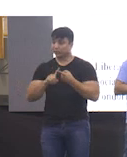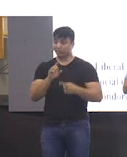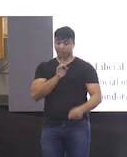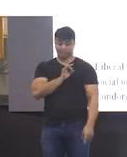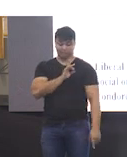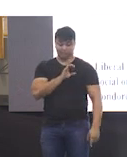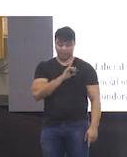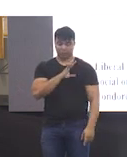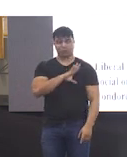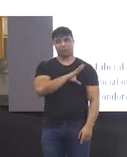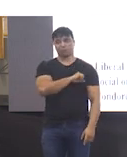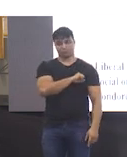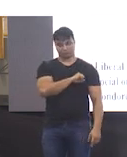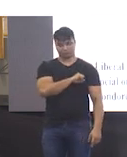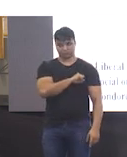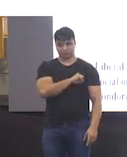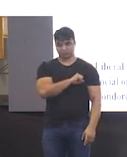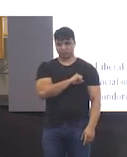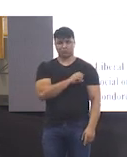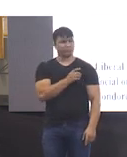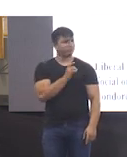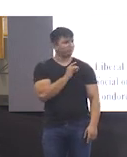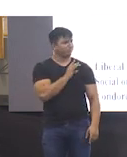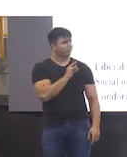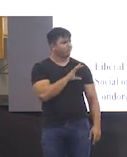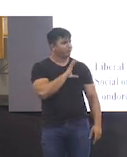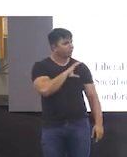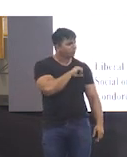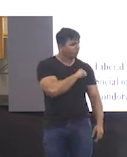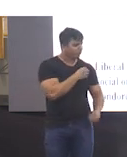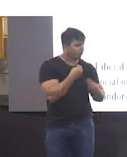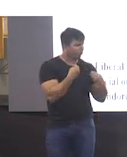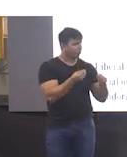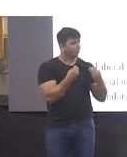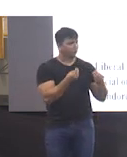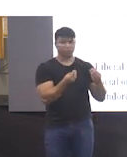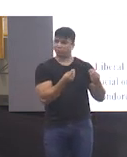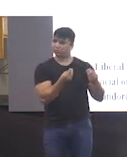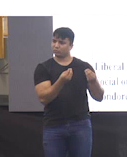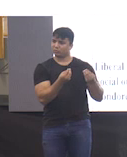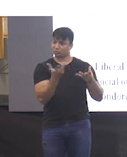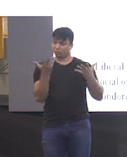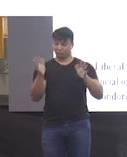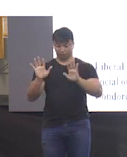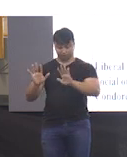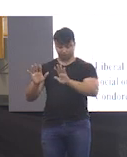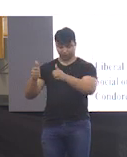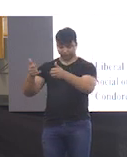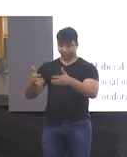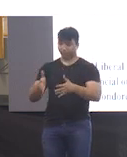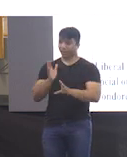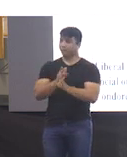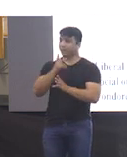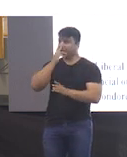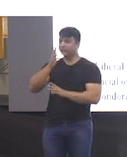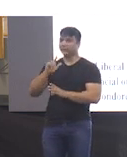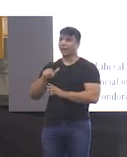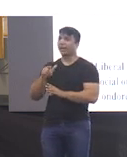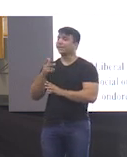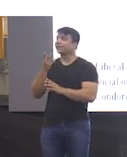medo do amor. Professor, como assim? Um romântico tinha medo de amar? É um